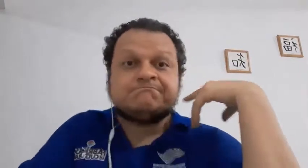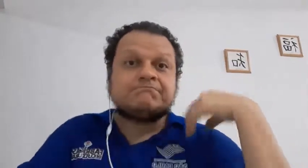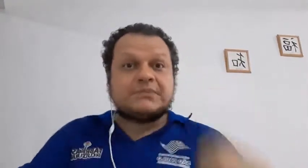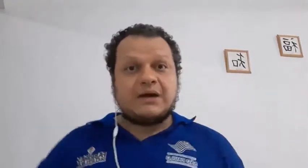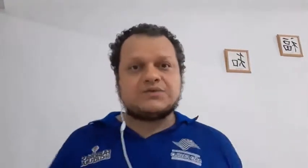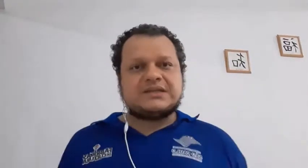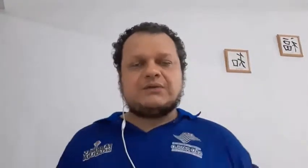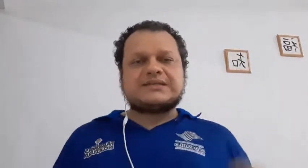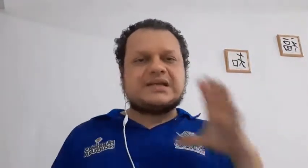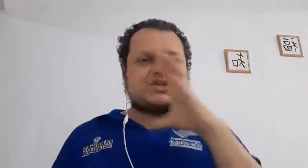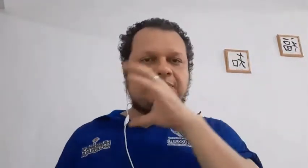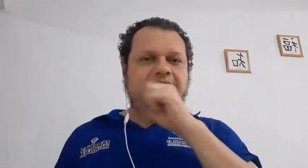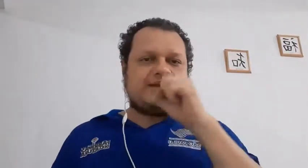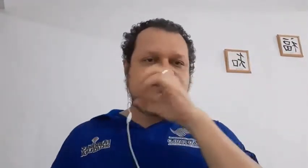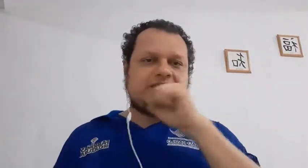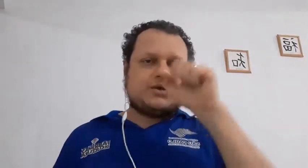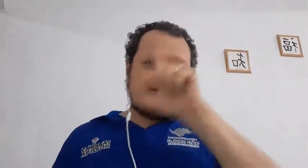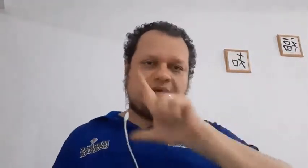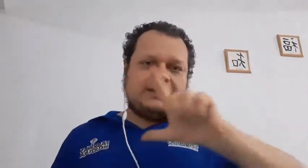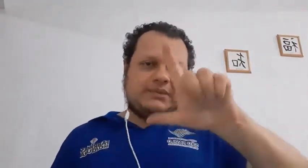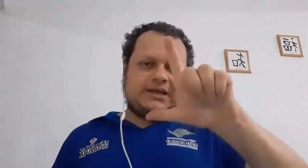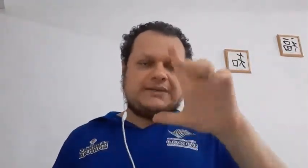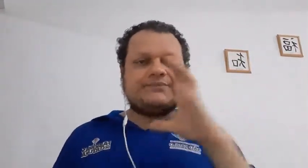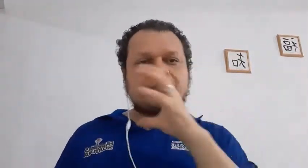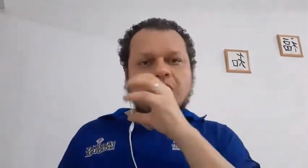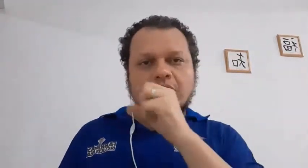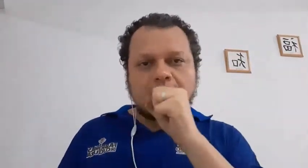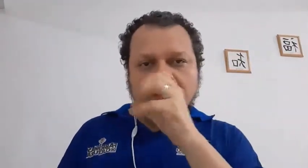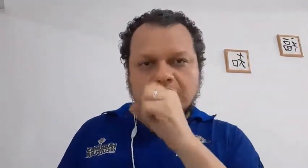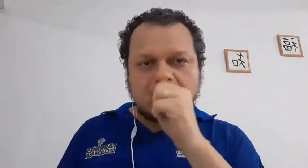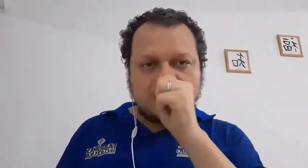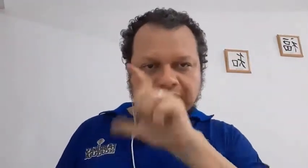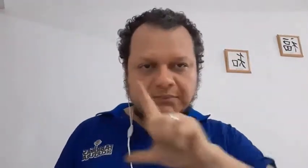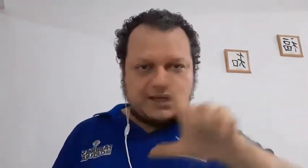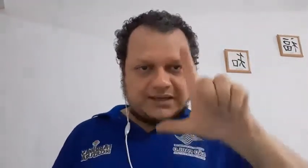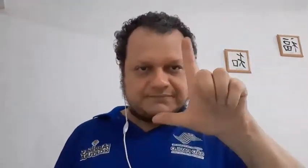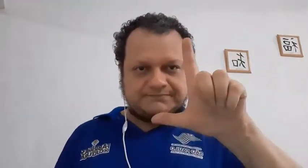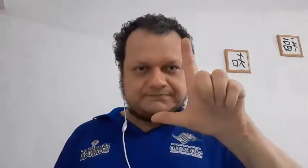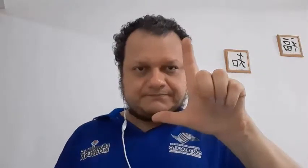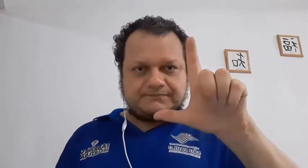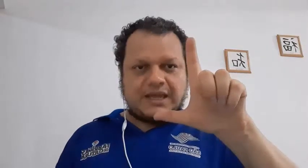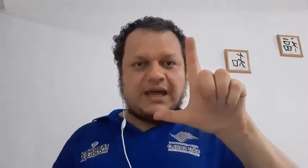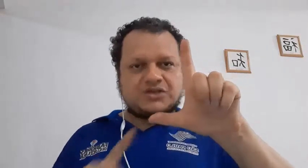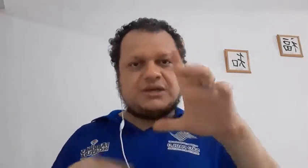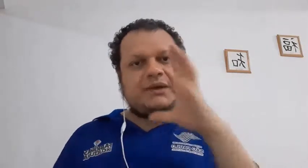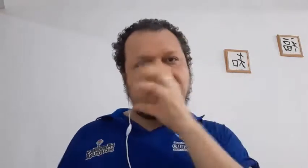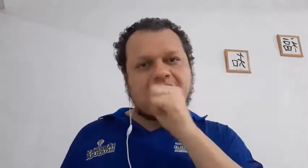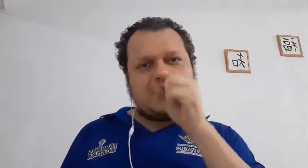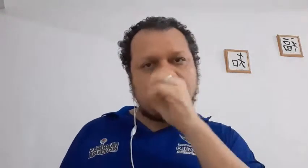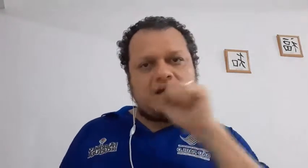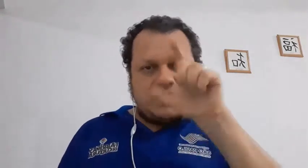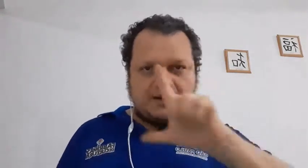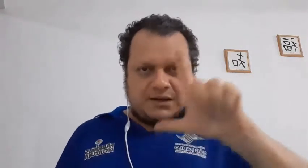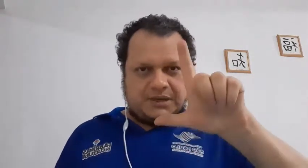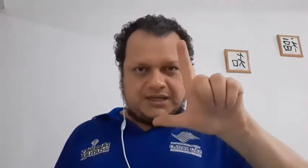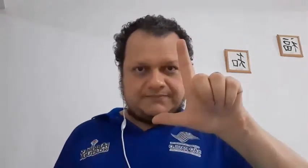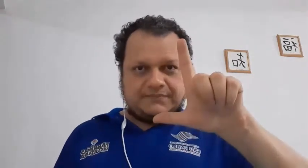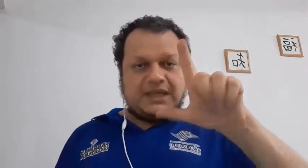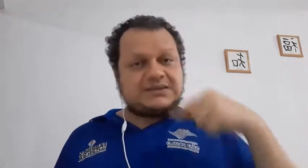Tá? O sinal da cidade de Limeira é esse daqui, ó. Limeira. Ó. Limeira. L de Limeira. Limeira. Esse é o